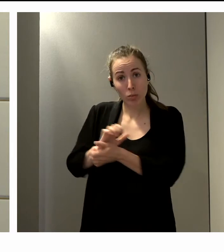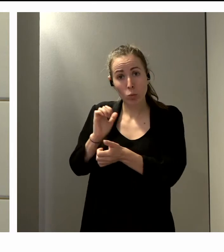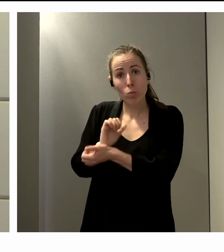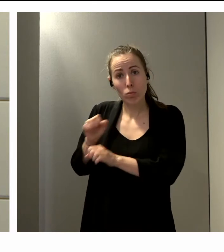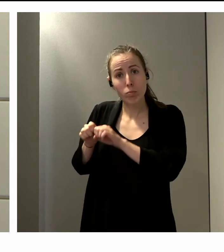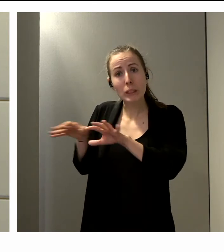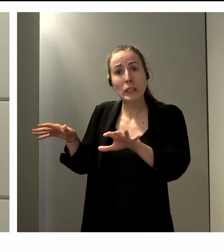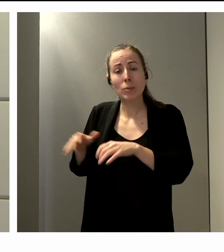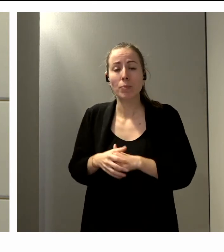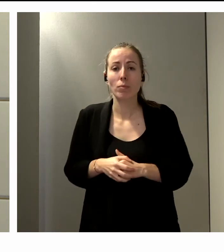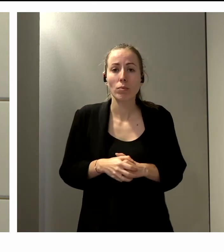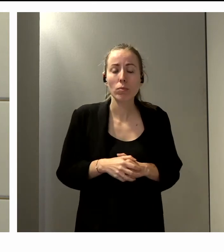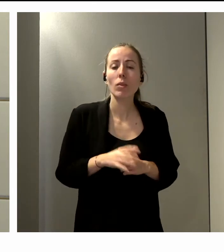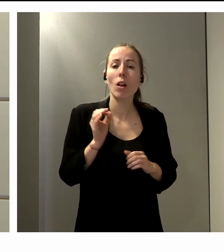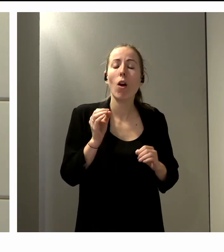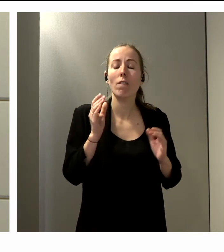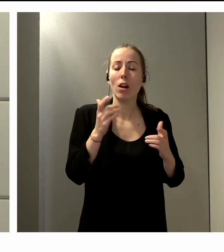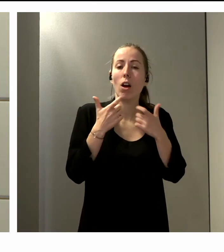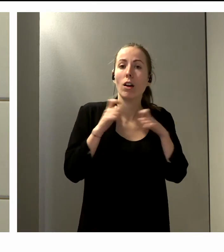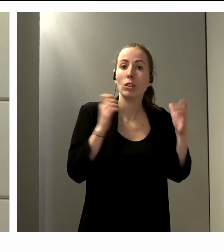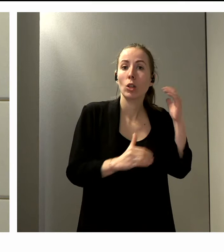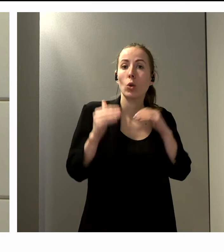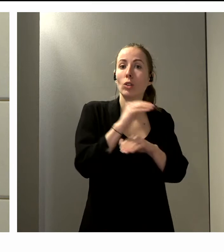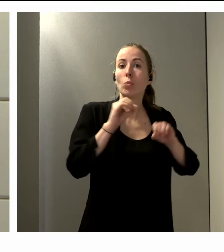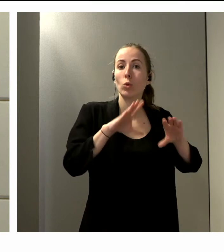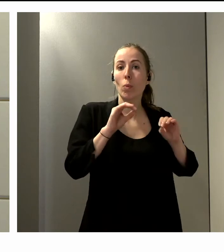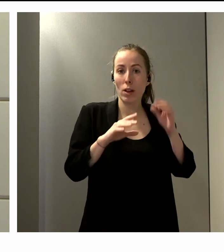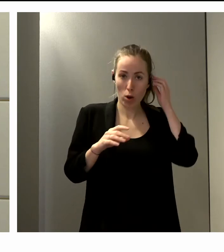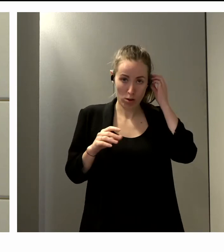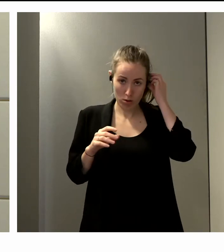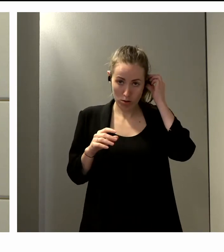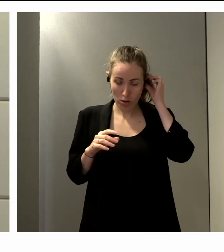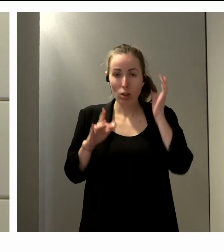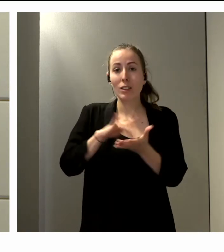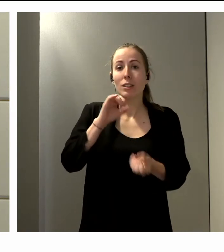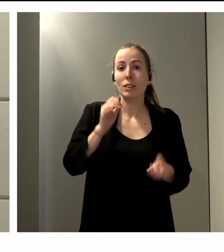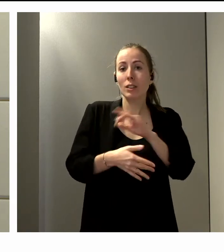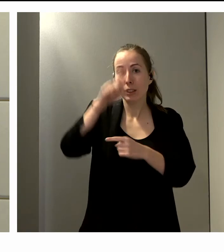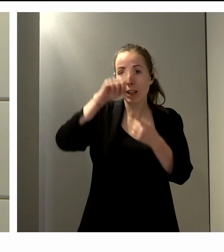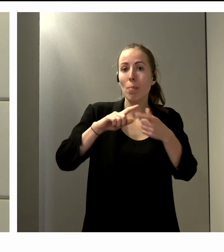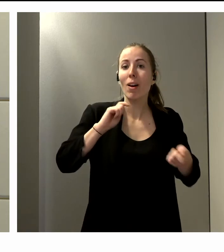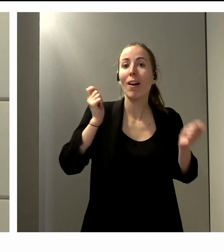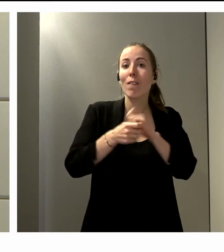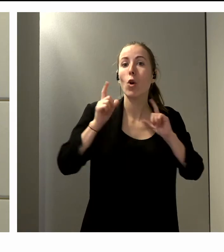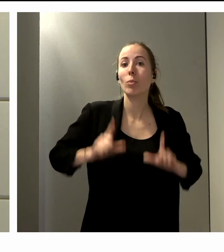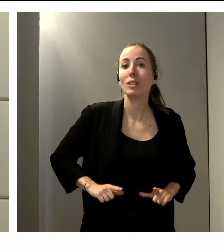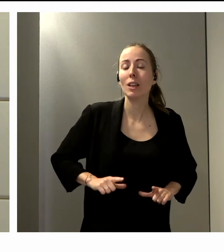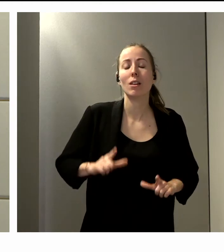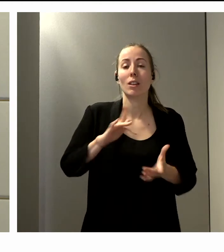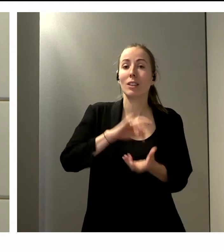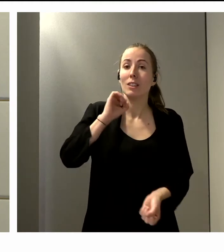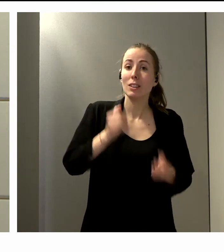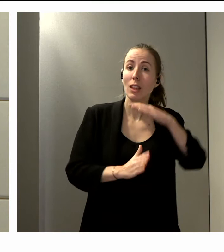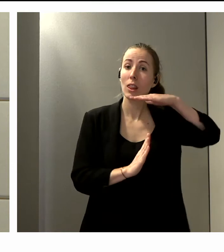l'accès à l'enseignement supérieur, l'ONICEP propose des sites qui sont dédiés à la réforme du lycée, que ce soit le site terminal, le site